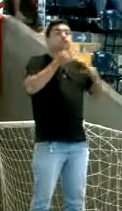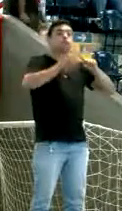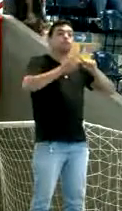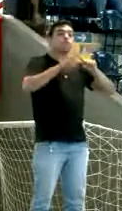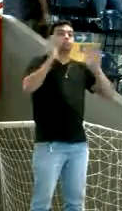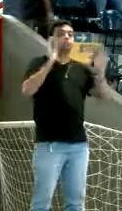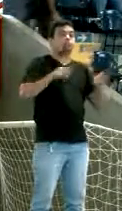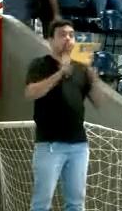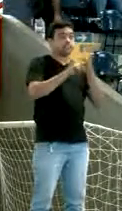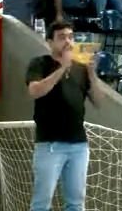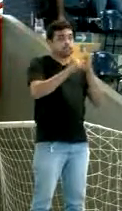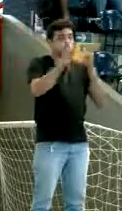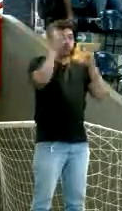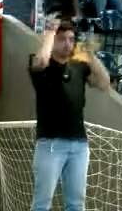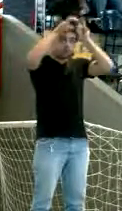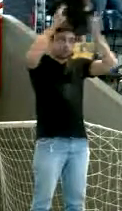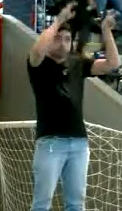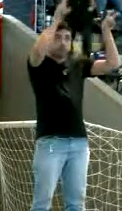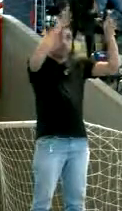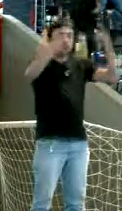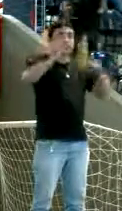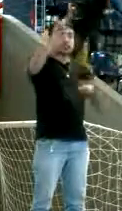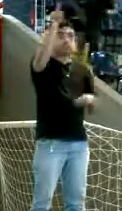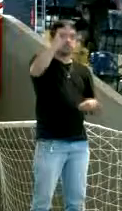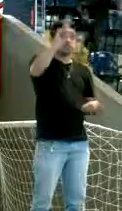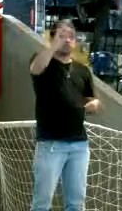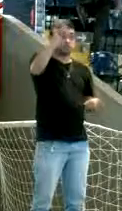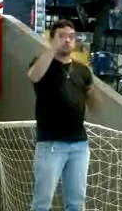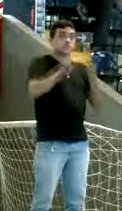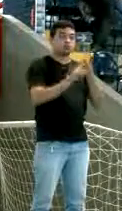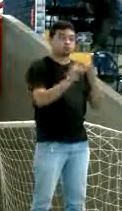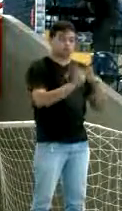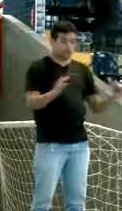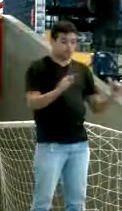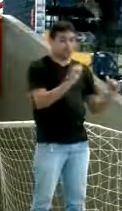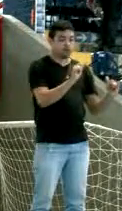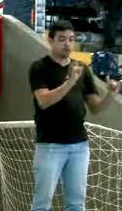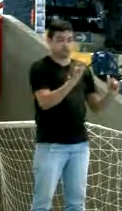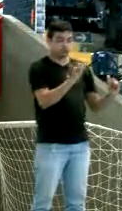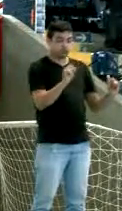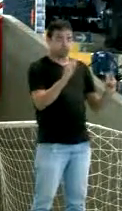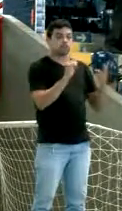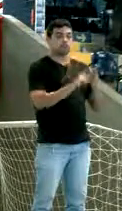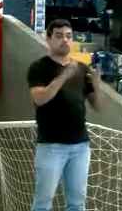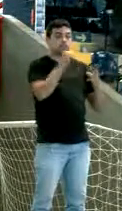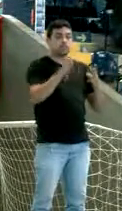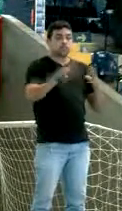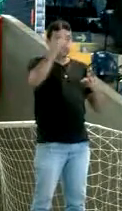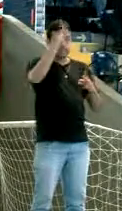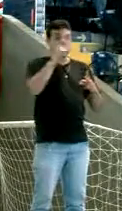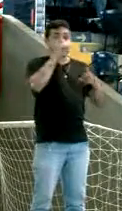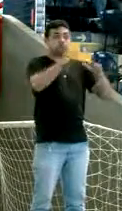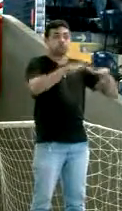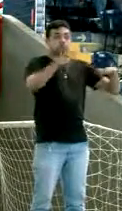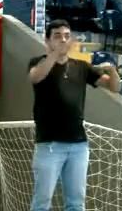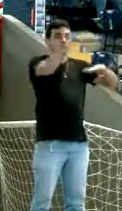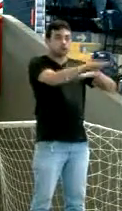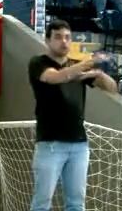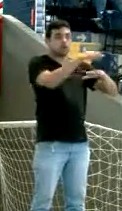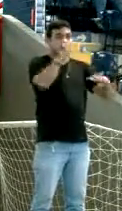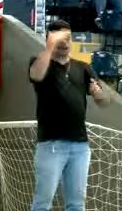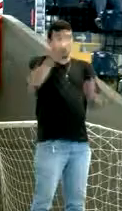acreditavam em Medusa, Zeus, Hades, Poseidon. Amigos, eles nunca acreditaram